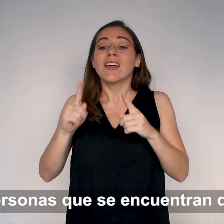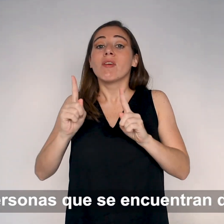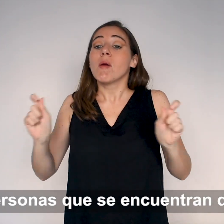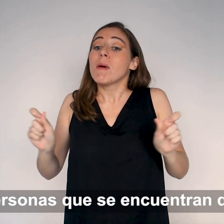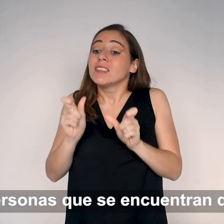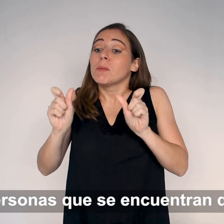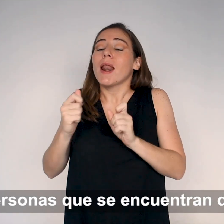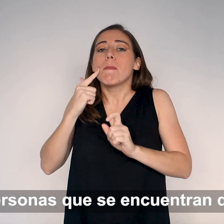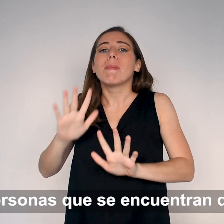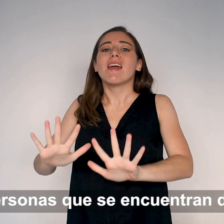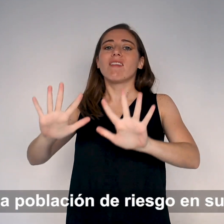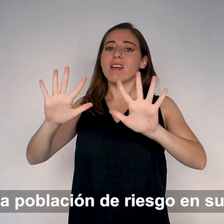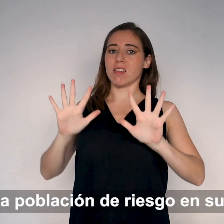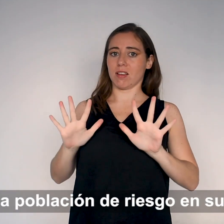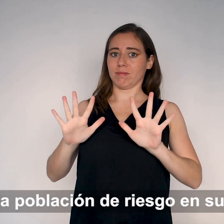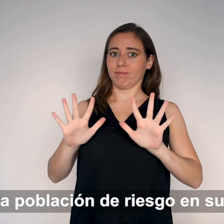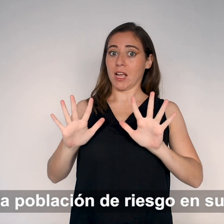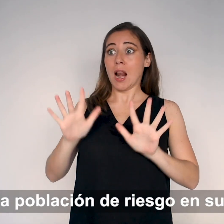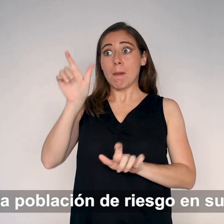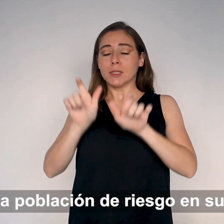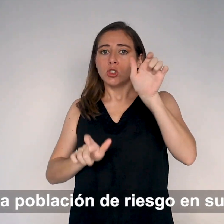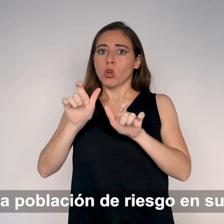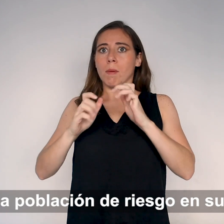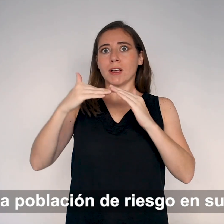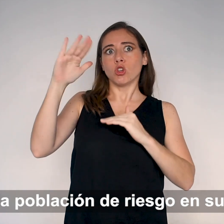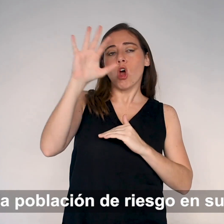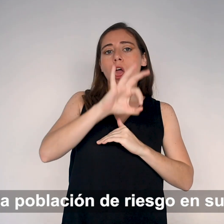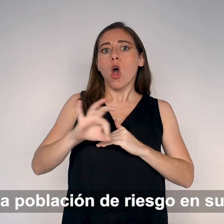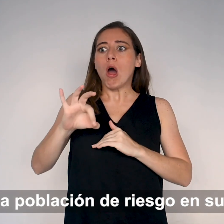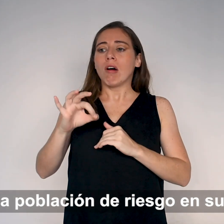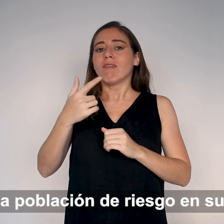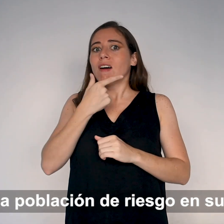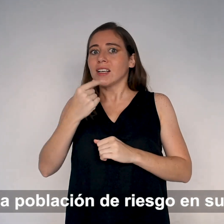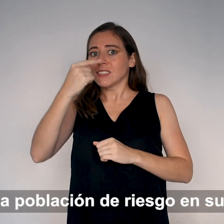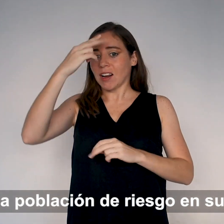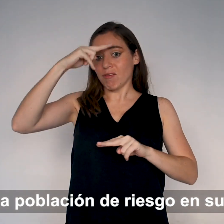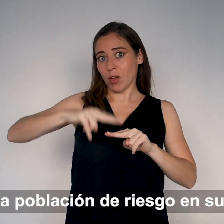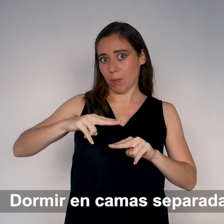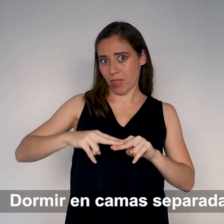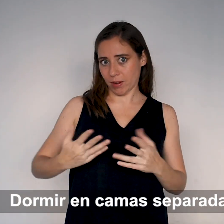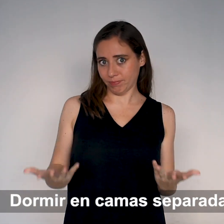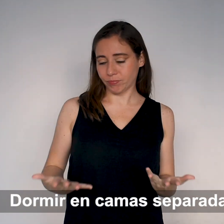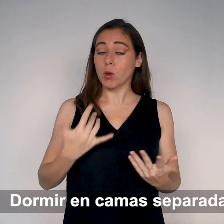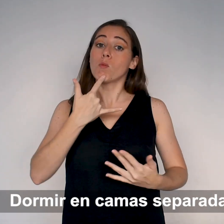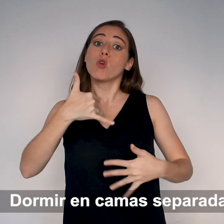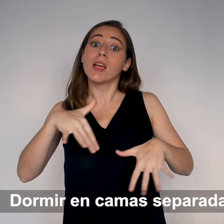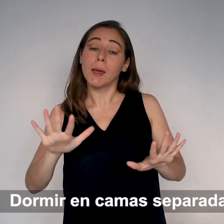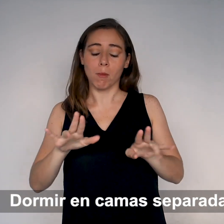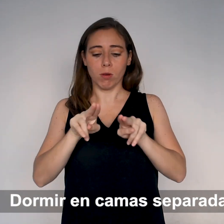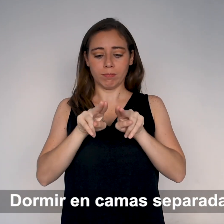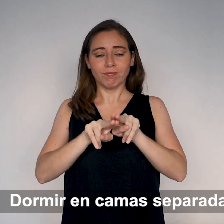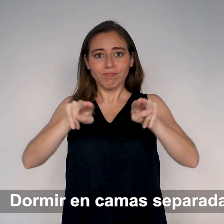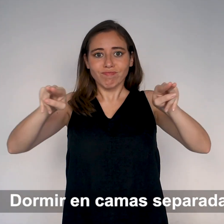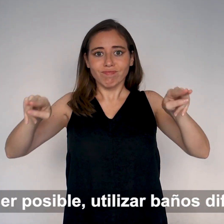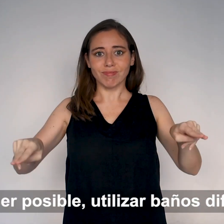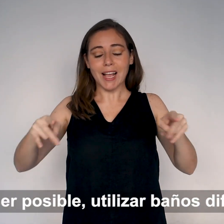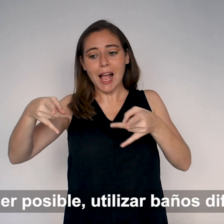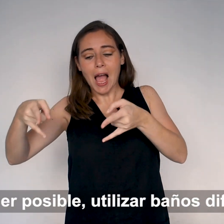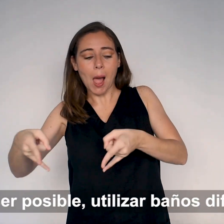se encuentran dentro de la población de riesgo en su hogar. Dormir en camas separadas. De ser posible,